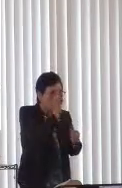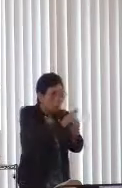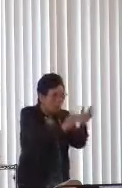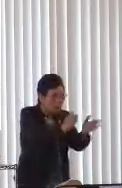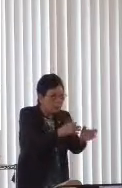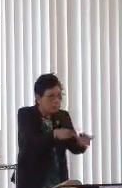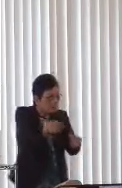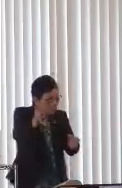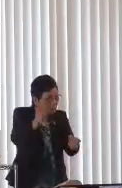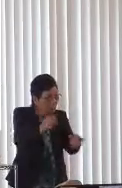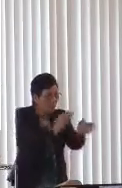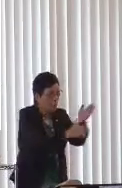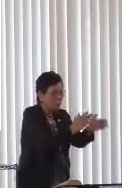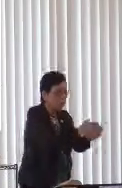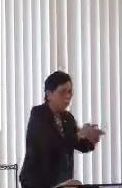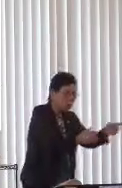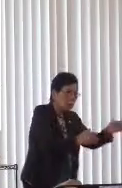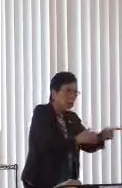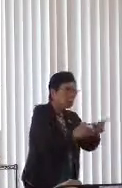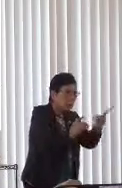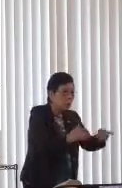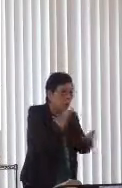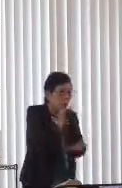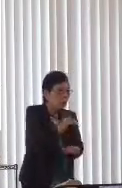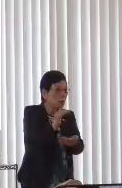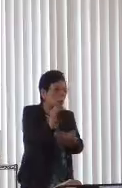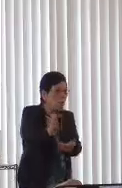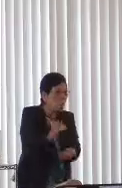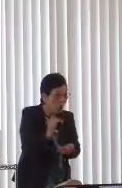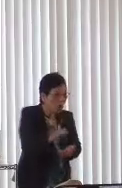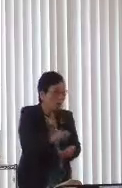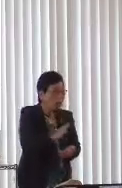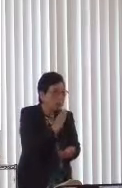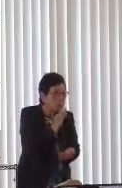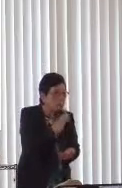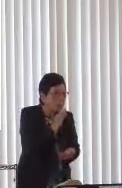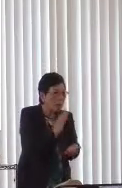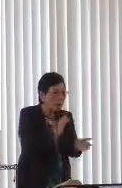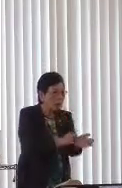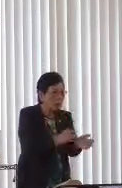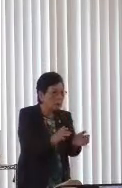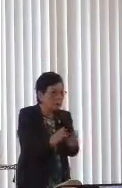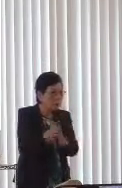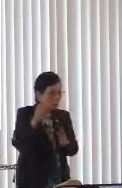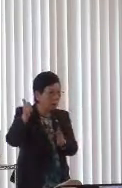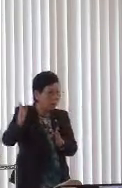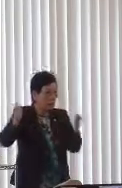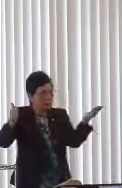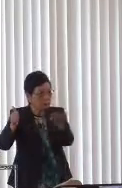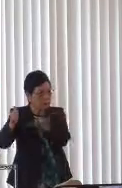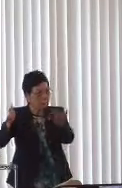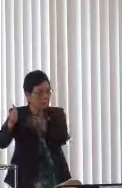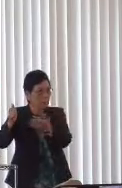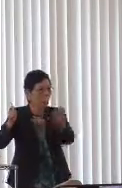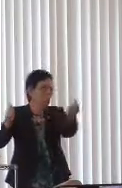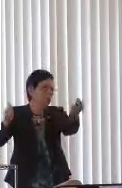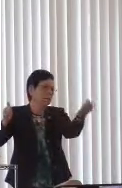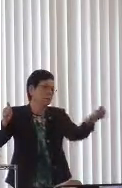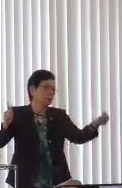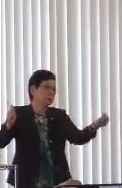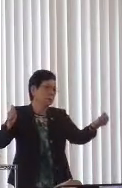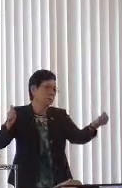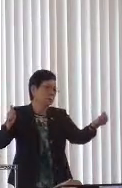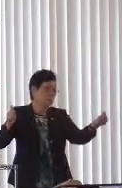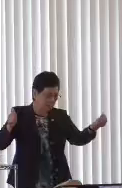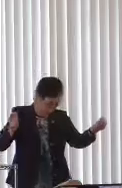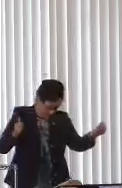たり、お世話をしたりすることが、実は無意識のうちに、知らないうちに、私たちは